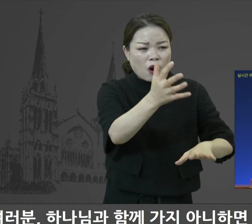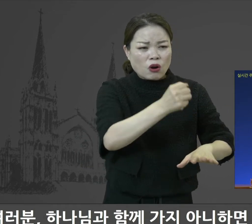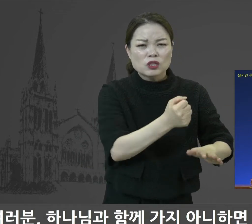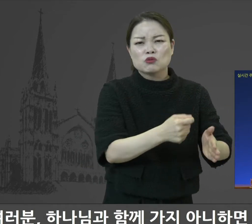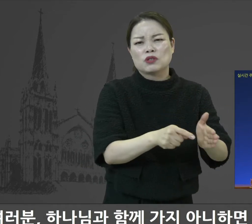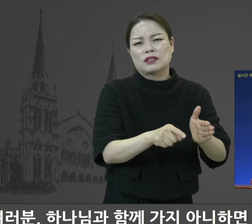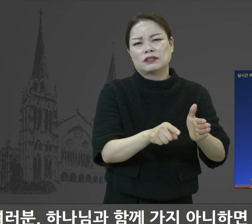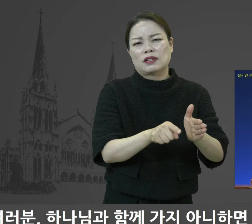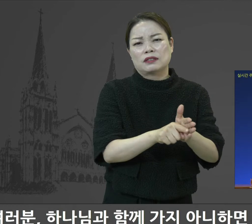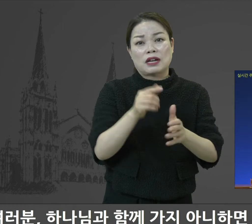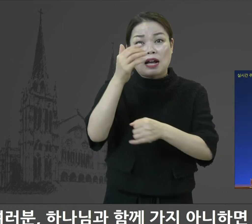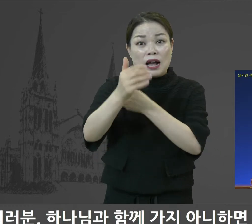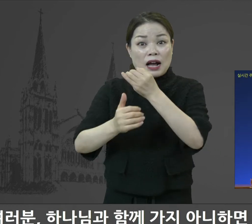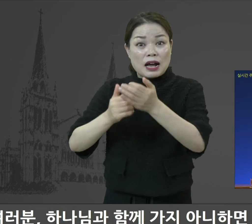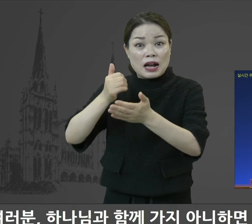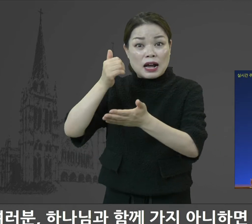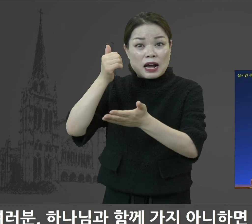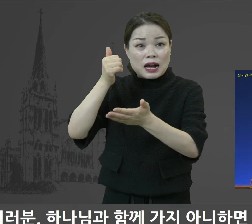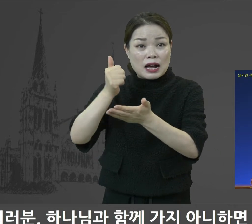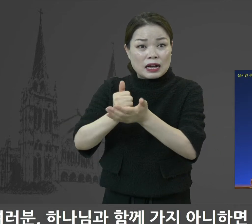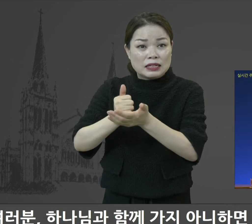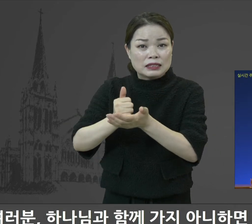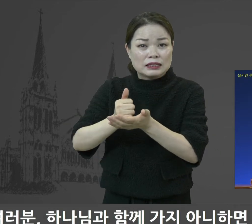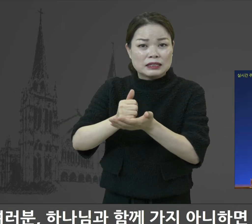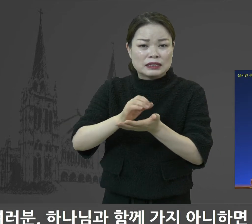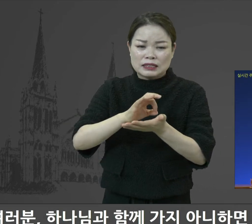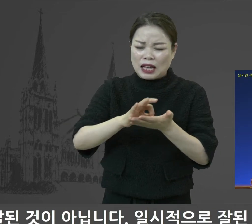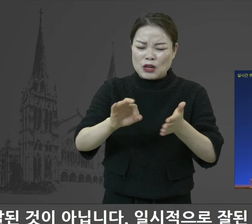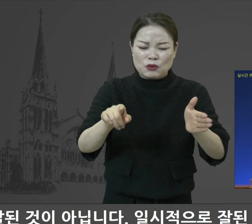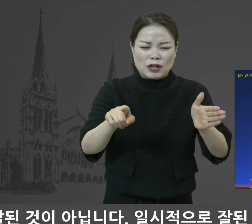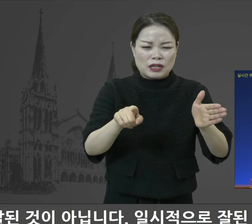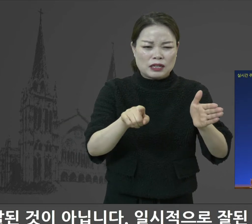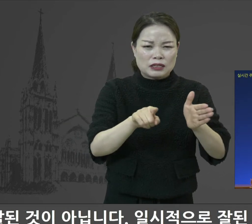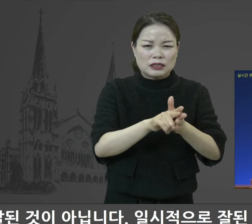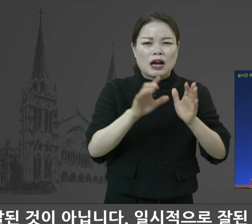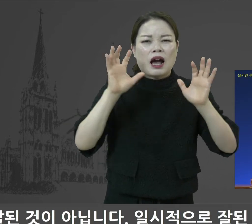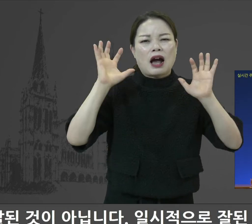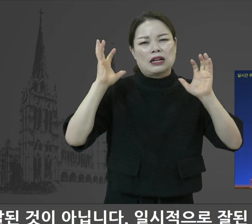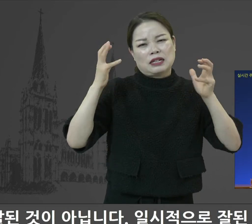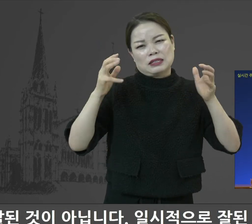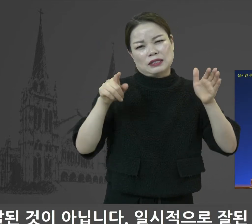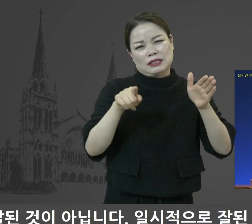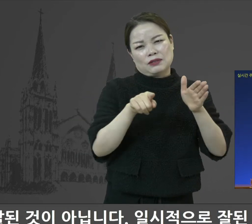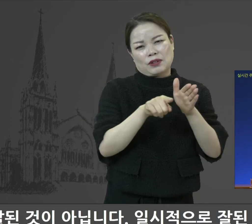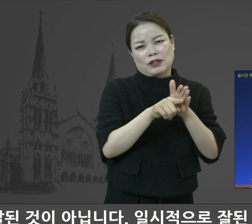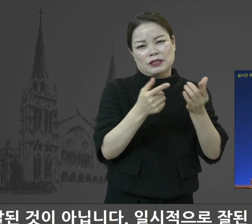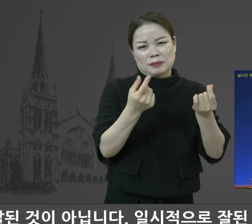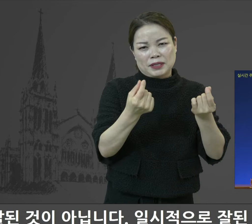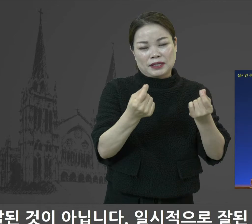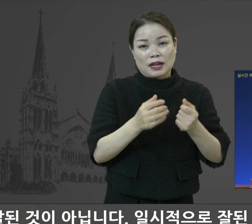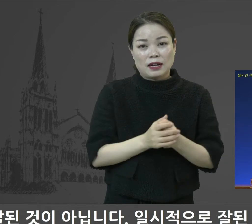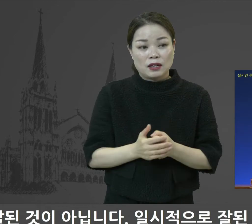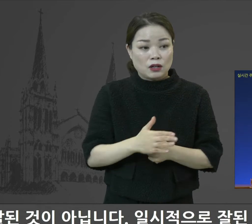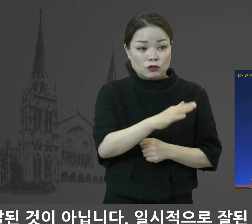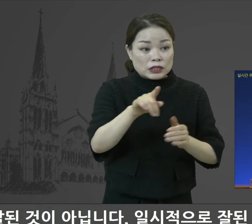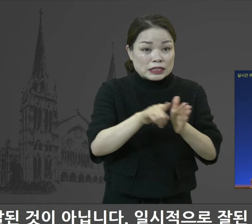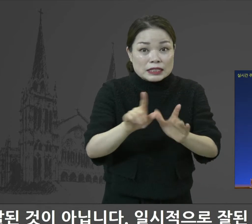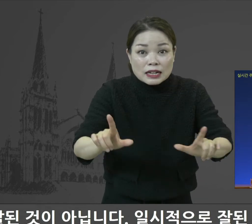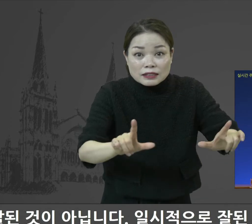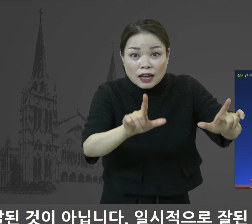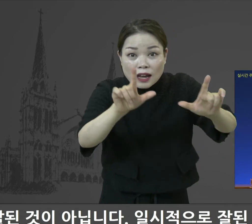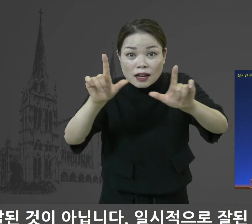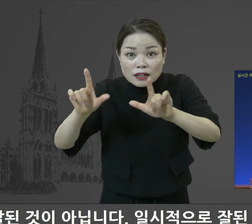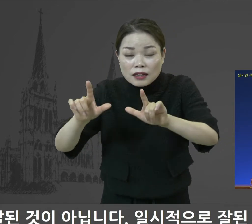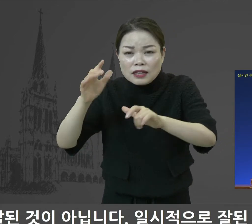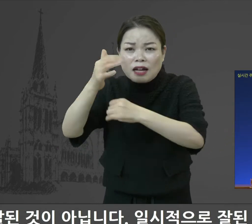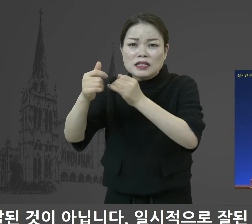위해서 하나님을 사용하는 신앙은 어린아이의 신앙입니다. 우리가 신앙생활을 하면,